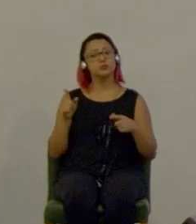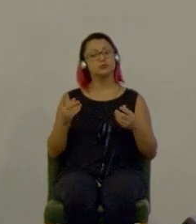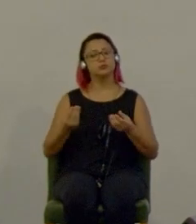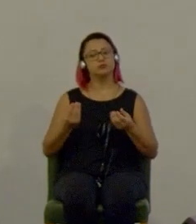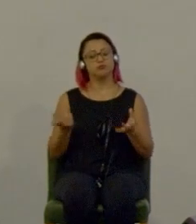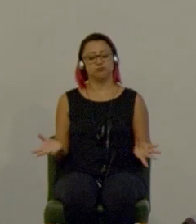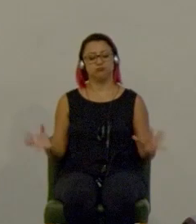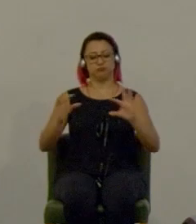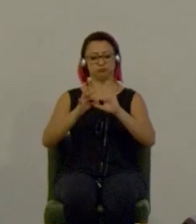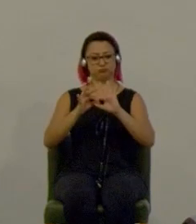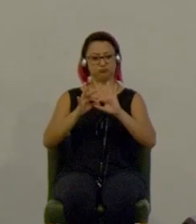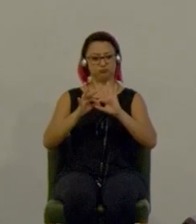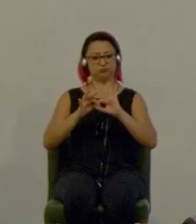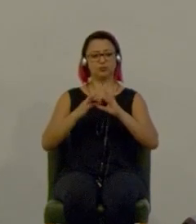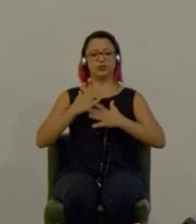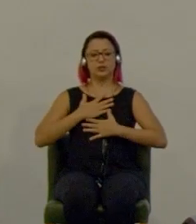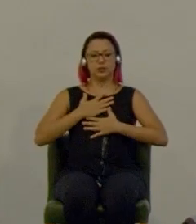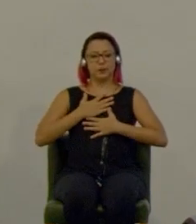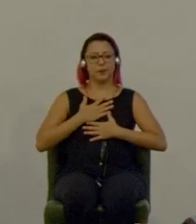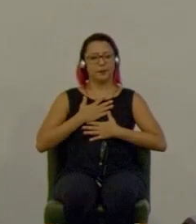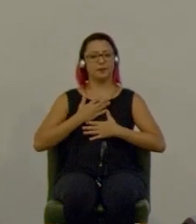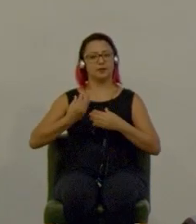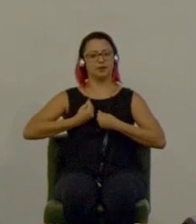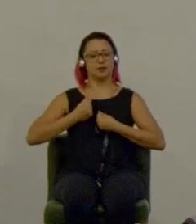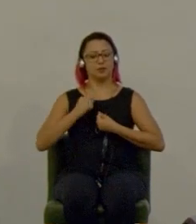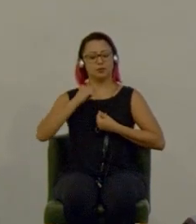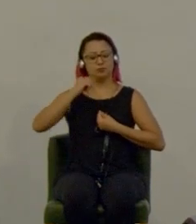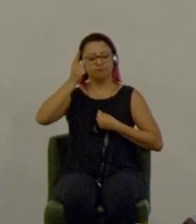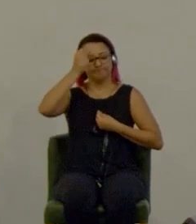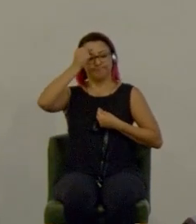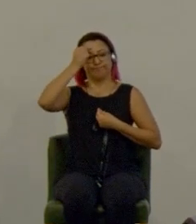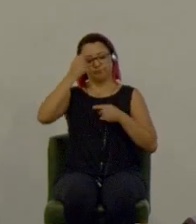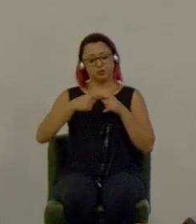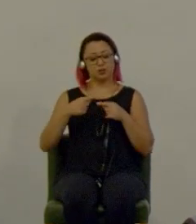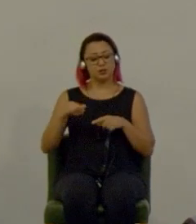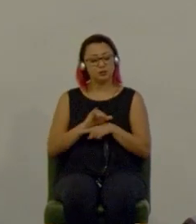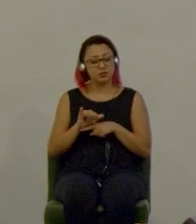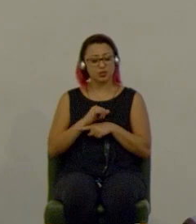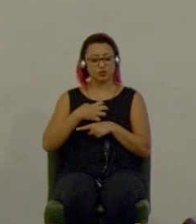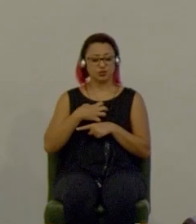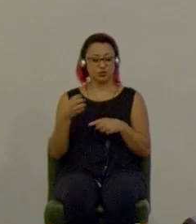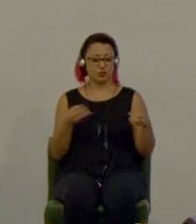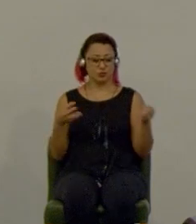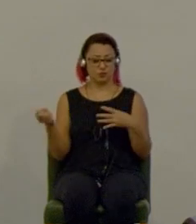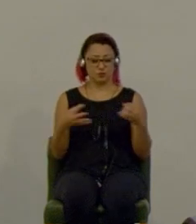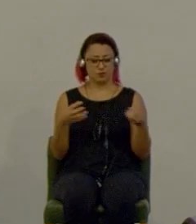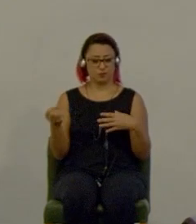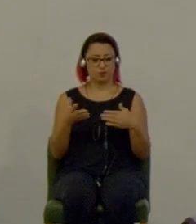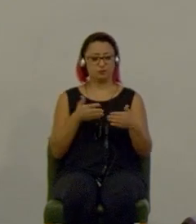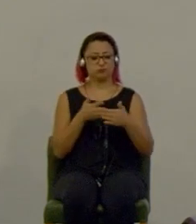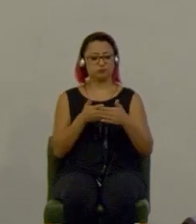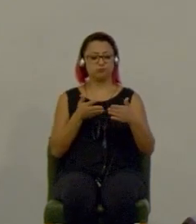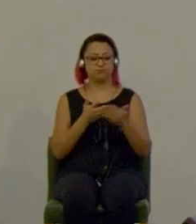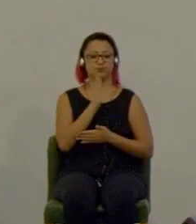de travailler qui explosent complètement les barrières entre les sciences, les arts, et qui nous ramènent en fait à